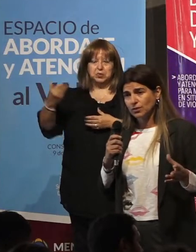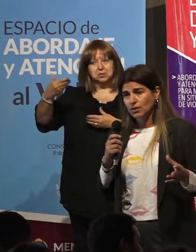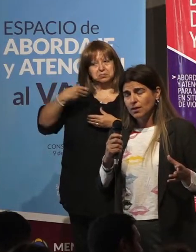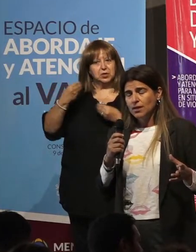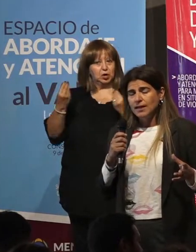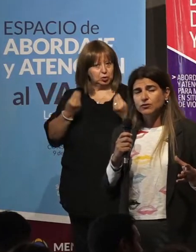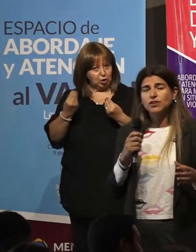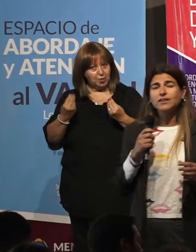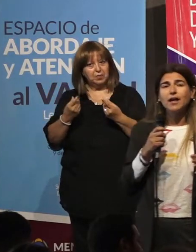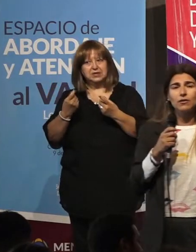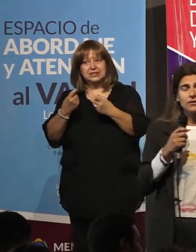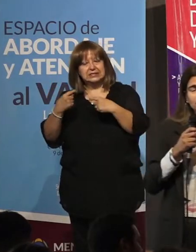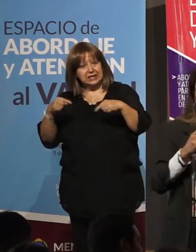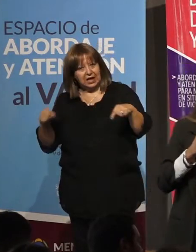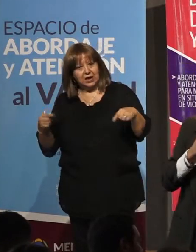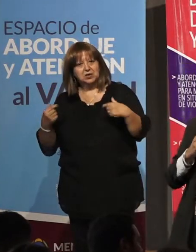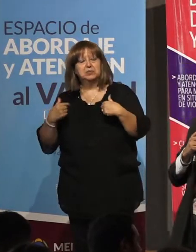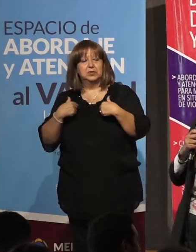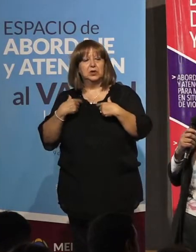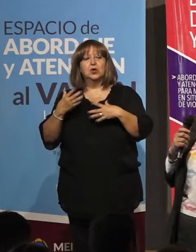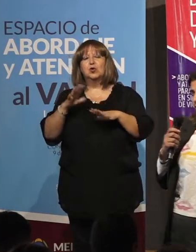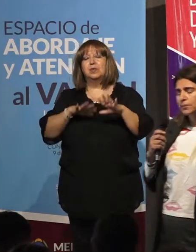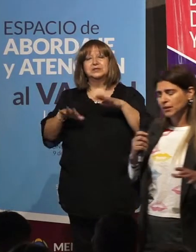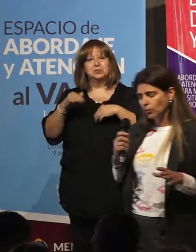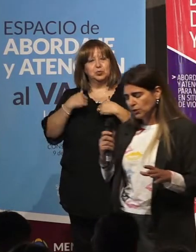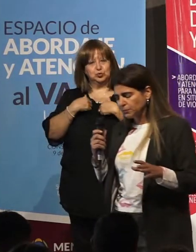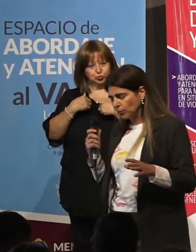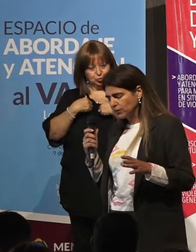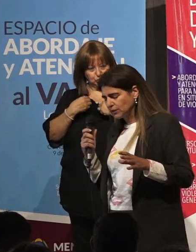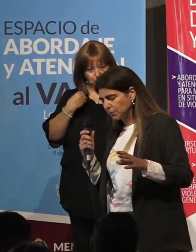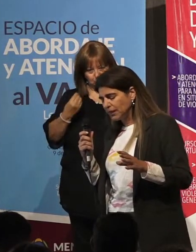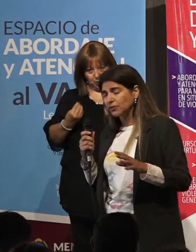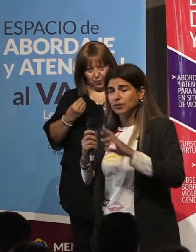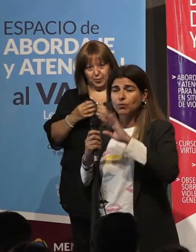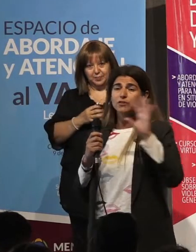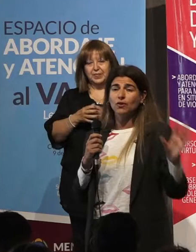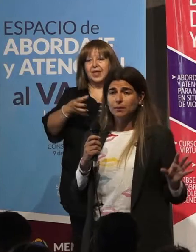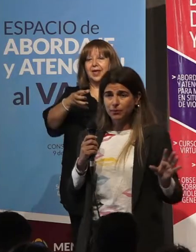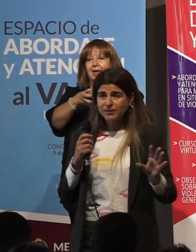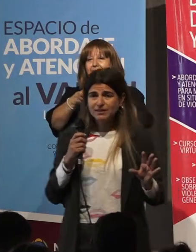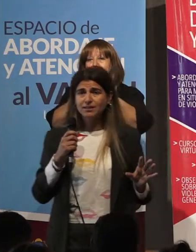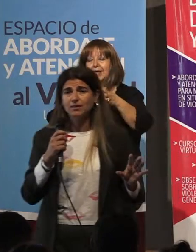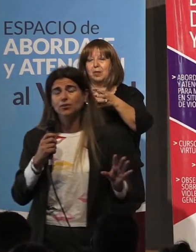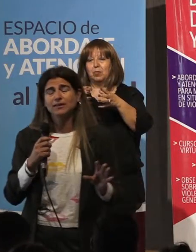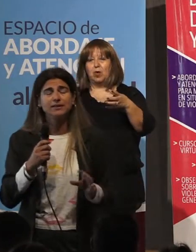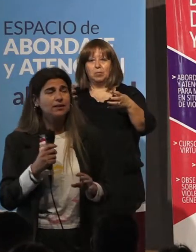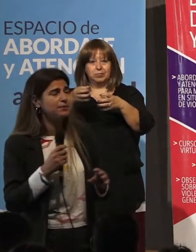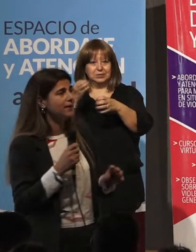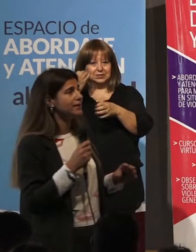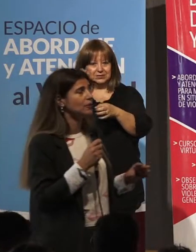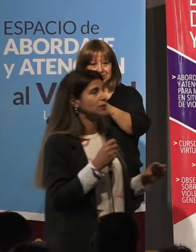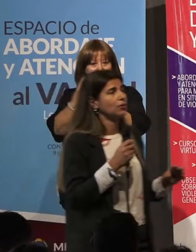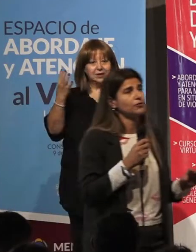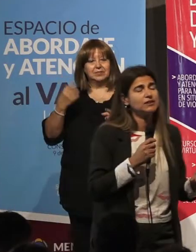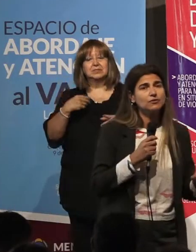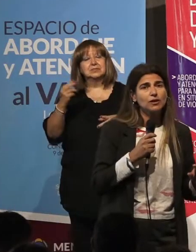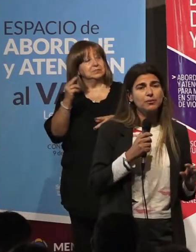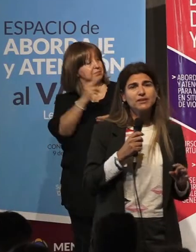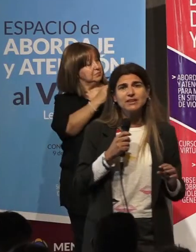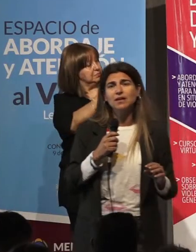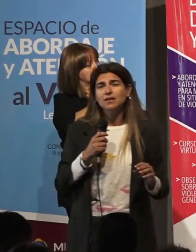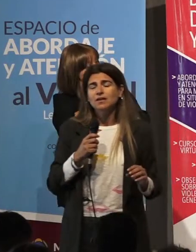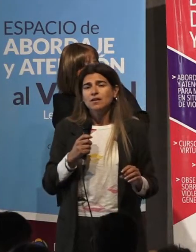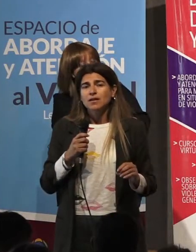recursos. Entonces, ¿qué hago? ¿Qué hacemos nosotras como equipo? Nosotros también tenemos un equipo multidisciplinario, estamos en toda la provincia, lo van a ver en el videíto, tenemos oficina en